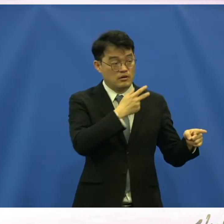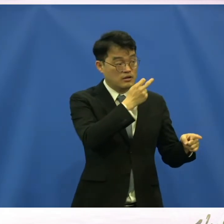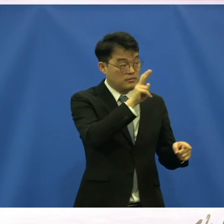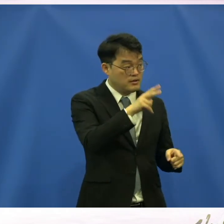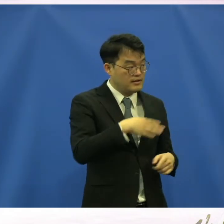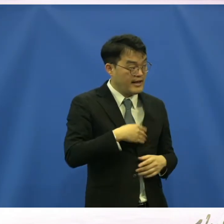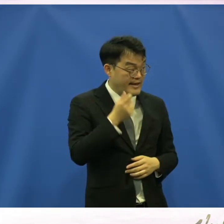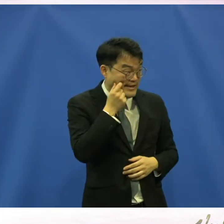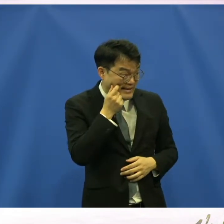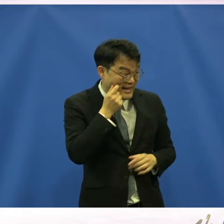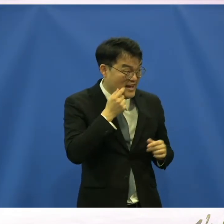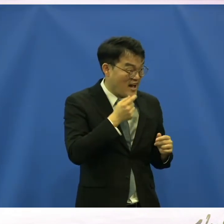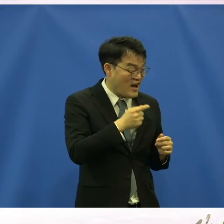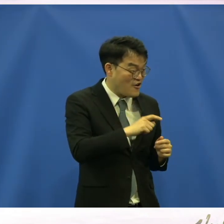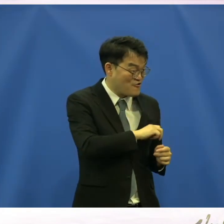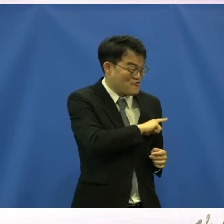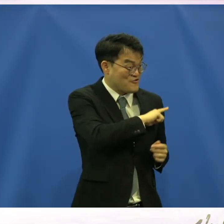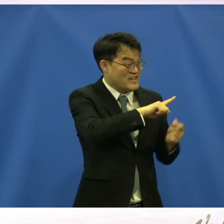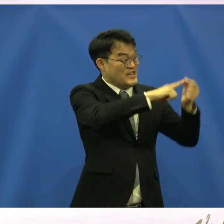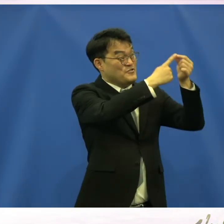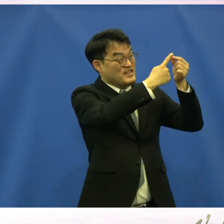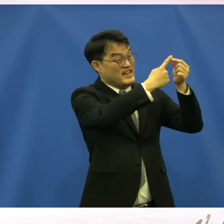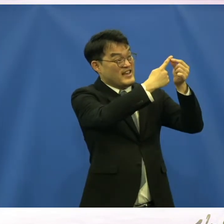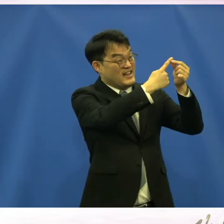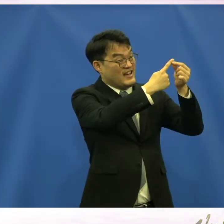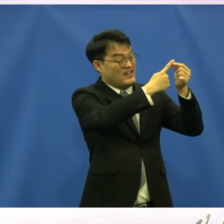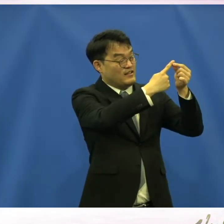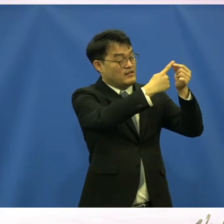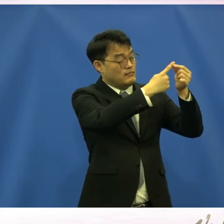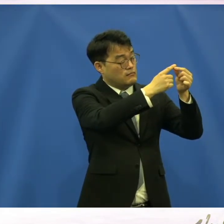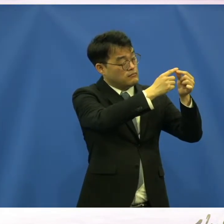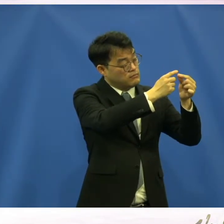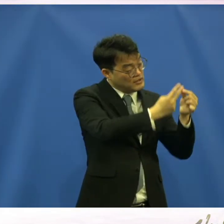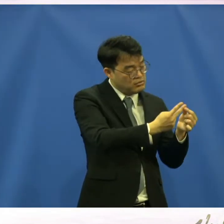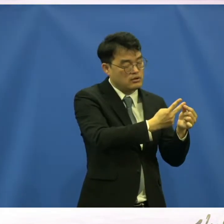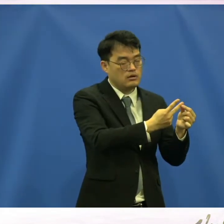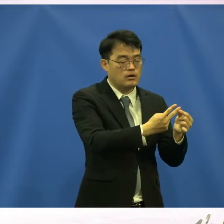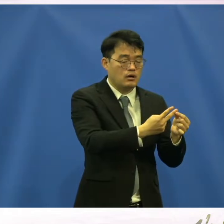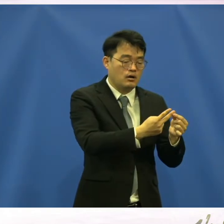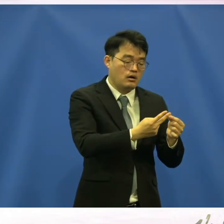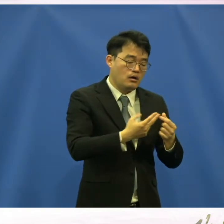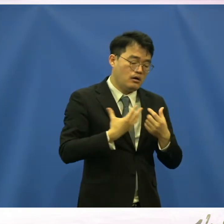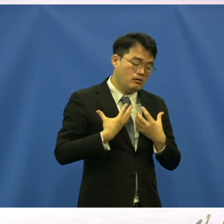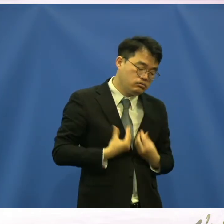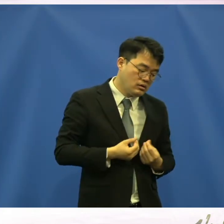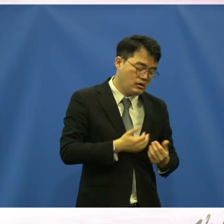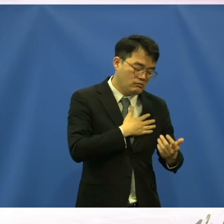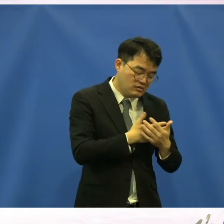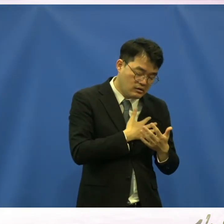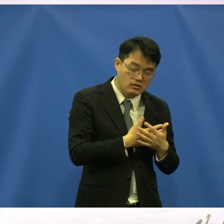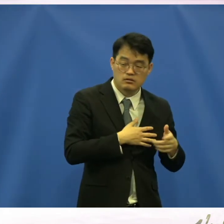아무것도 없는 자 같은데 모든 걸 가진 자처럼 되는데 여기에 무슨 초조함이 있어요, 여러분.